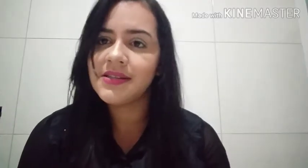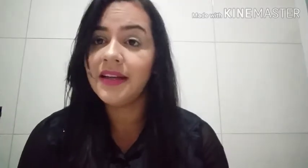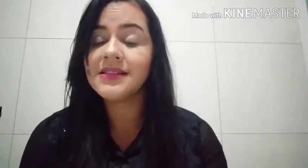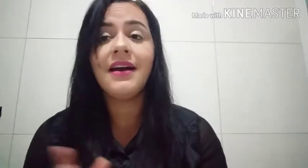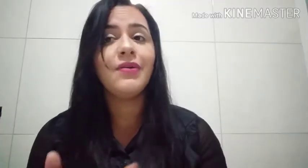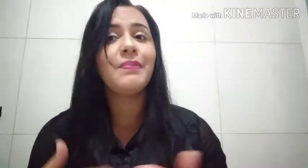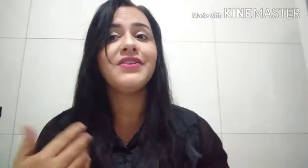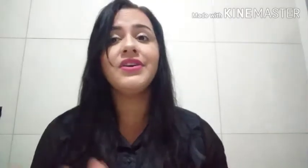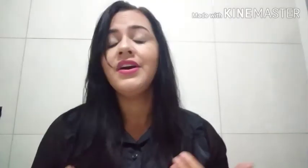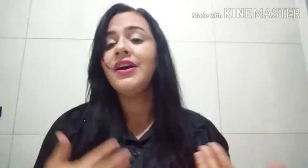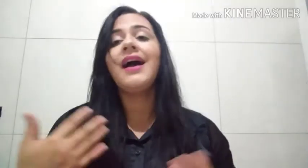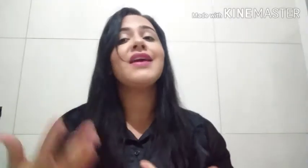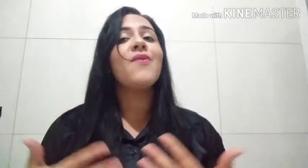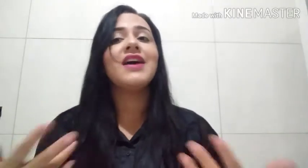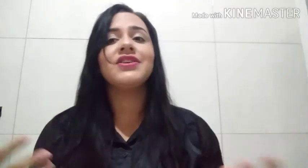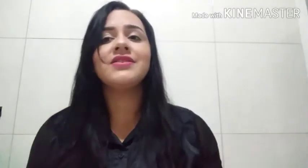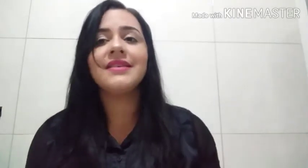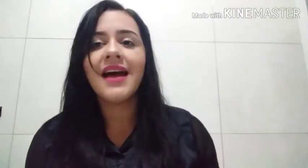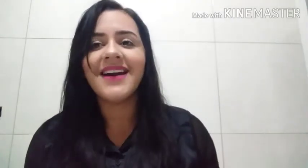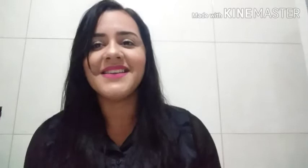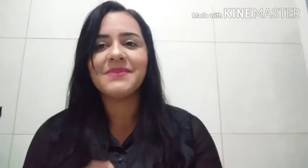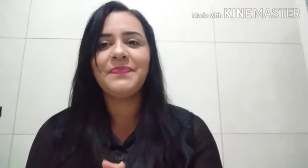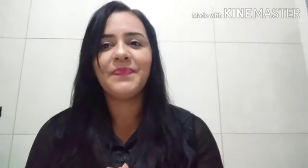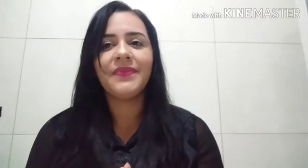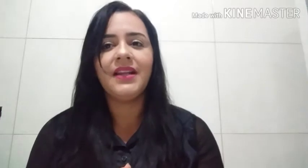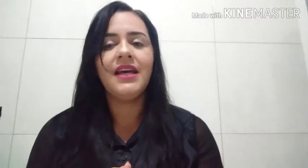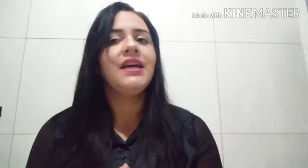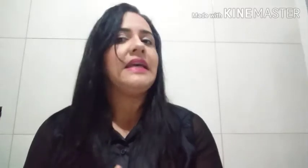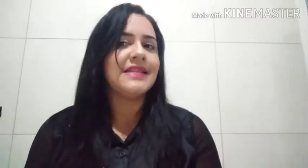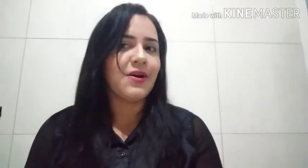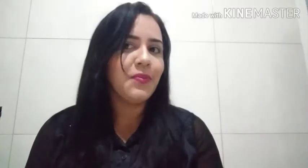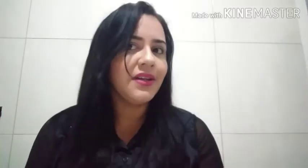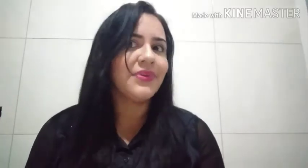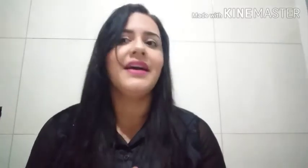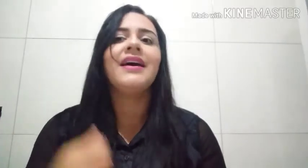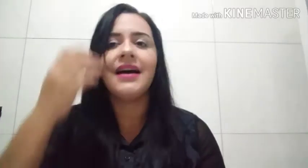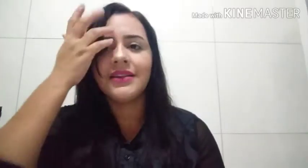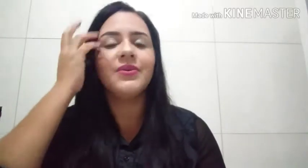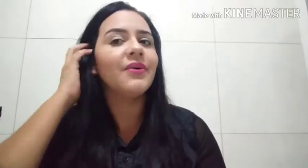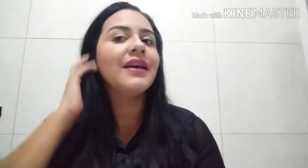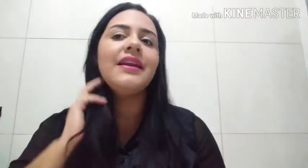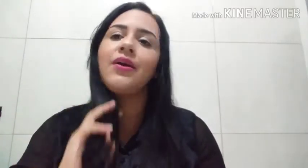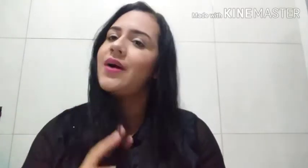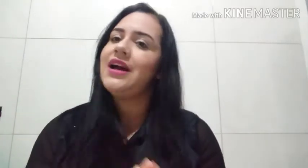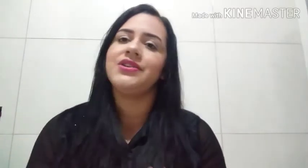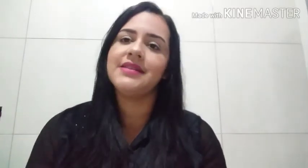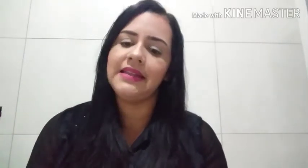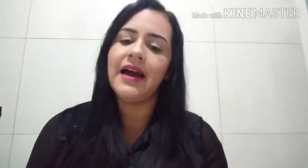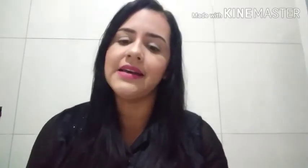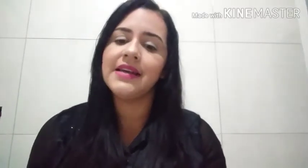sinais. Ah, eu aprendi a linguagem de sinais, né? Isso é o mito, tá errado, não é linguagem de sinais.